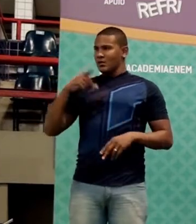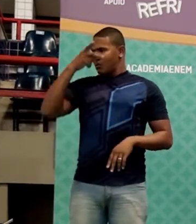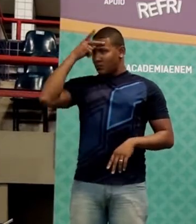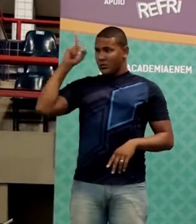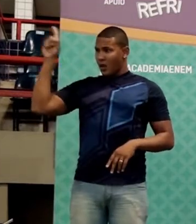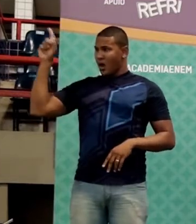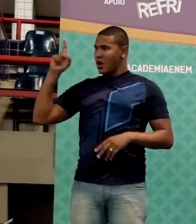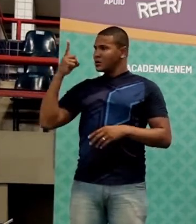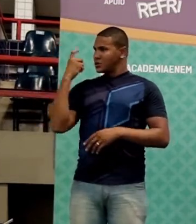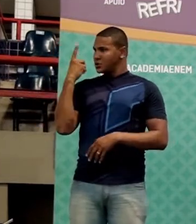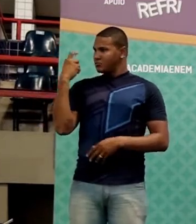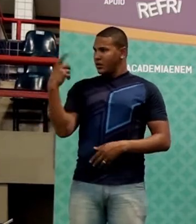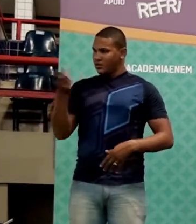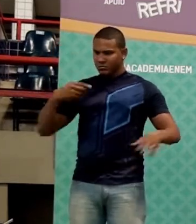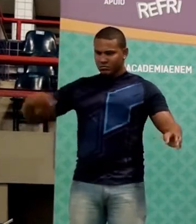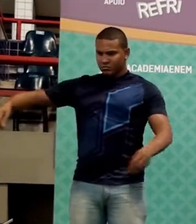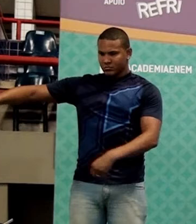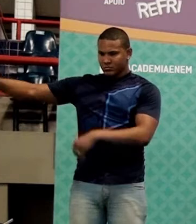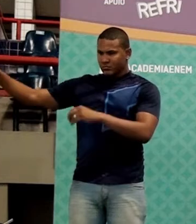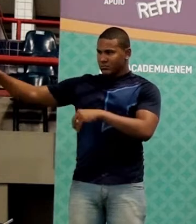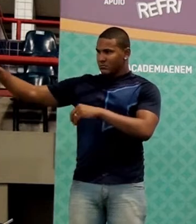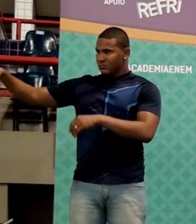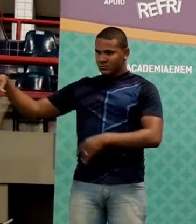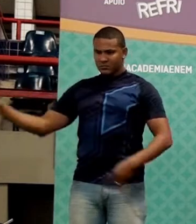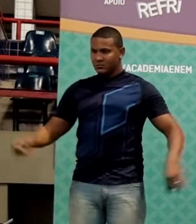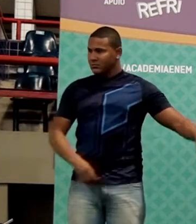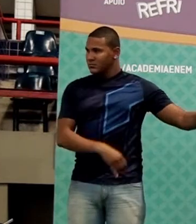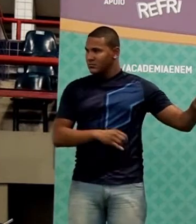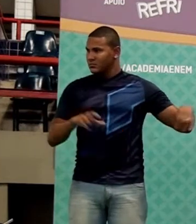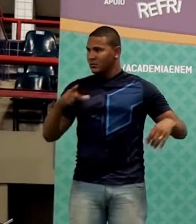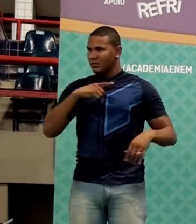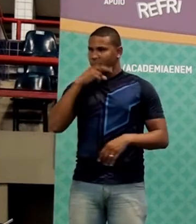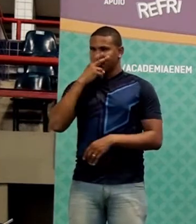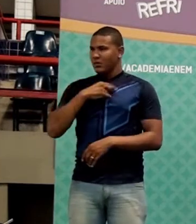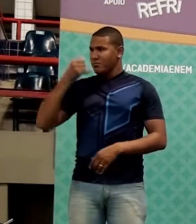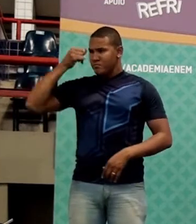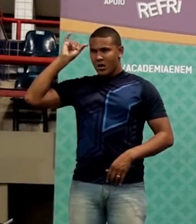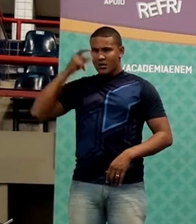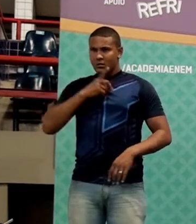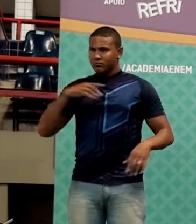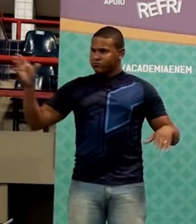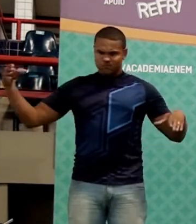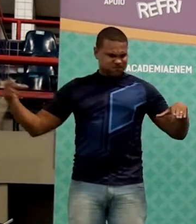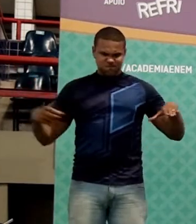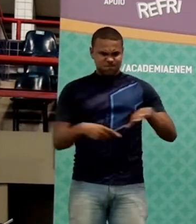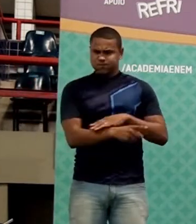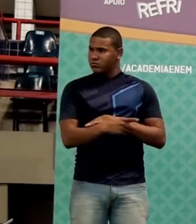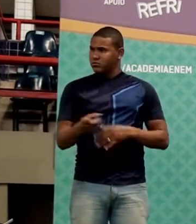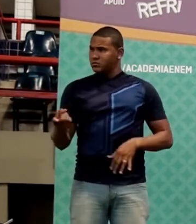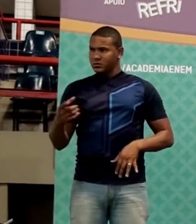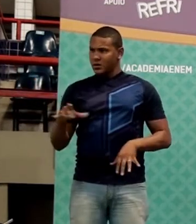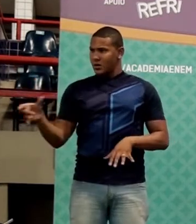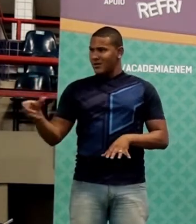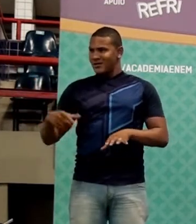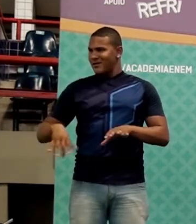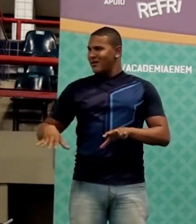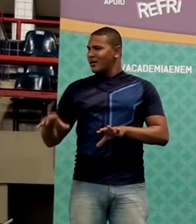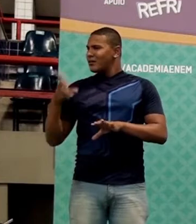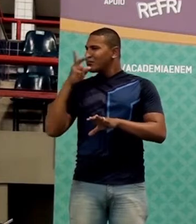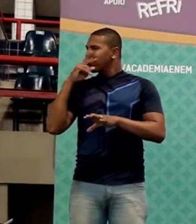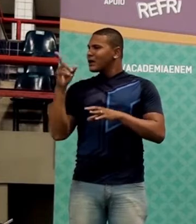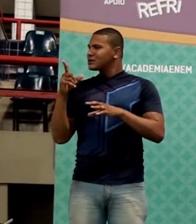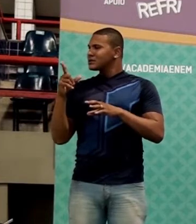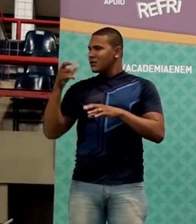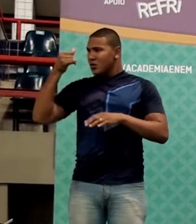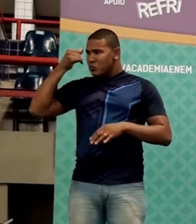Espanha, eles derrubavam o boi pelo rabo e quebrava. Já pensou que massacre, né? Acabava com o